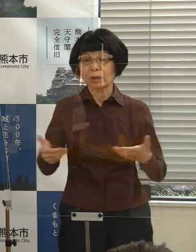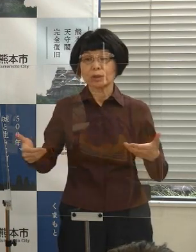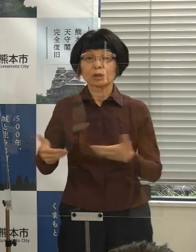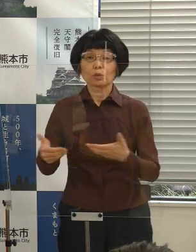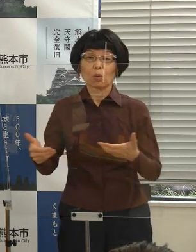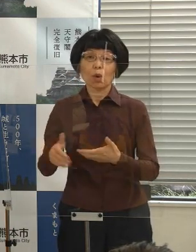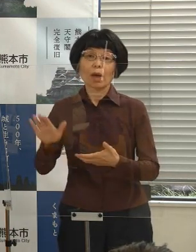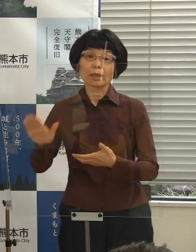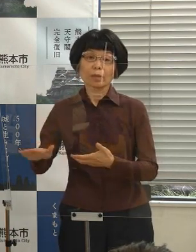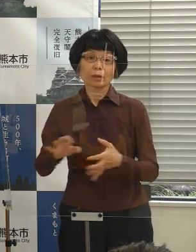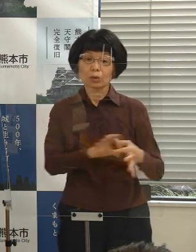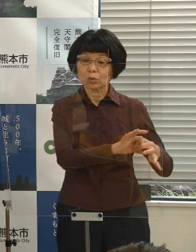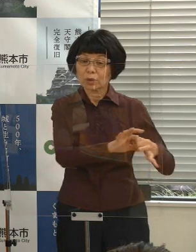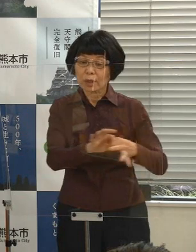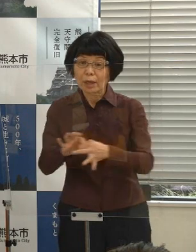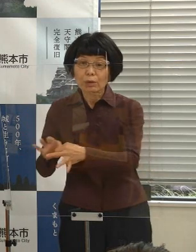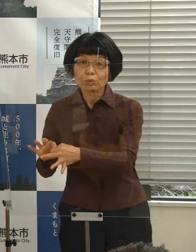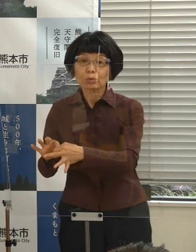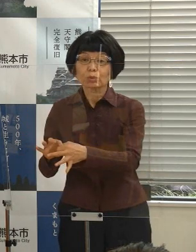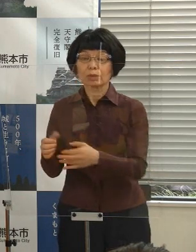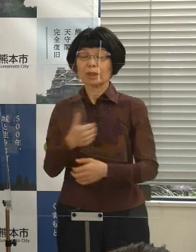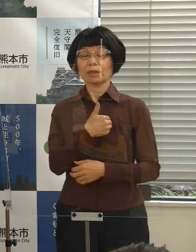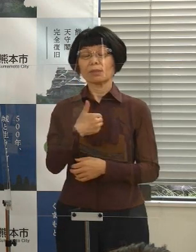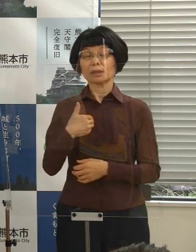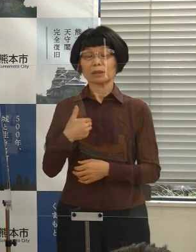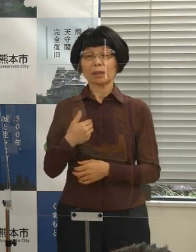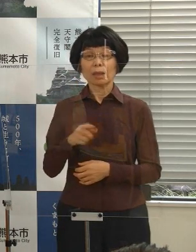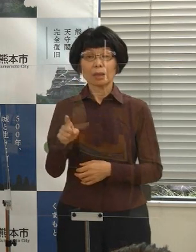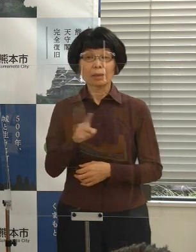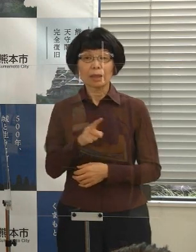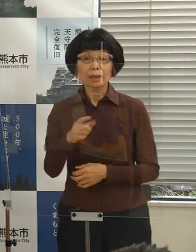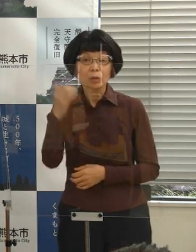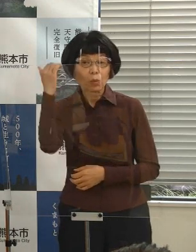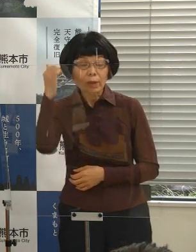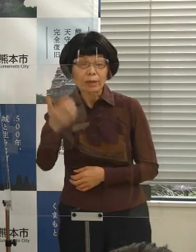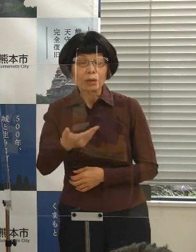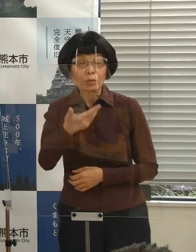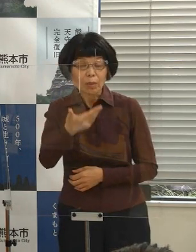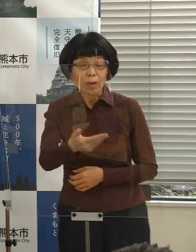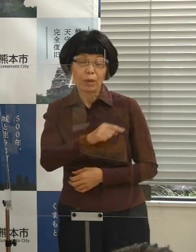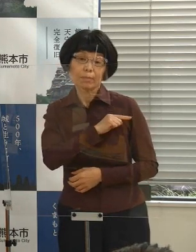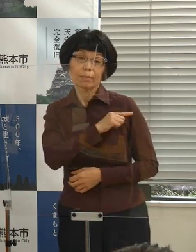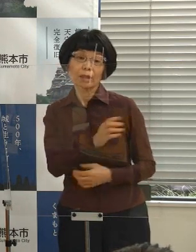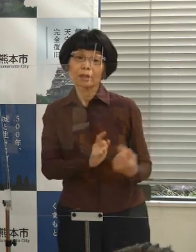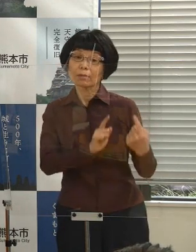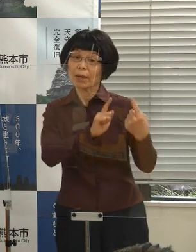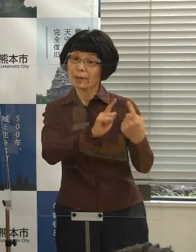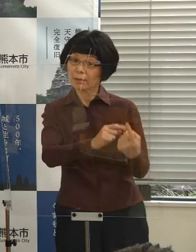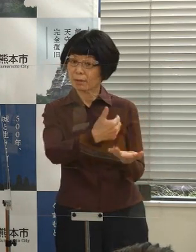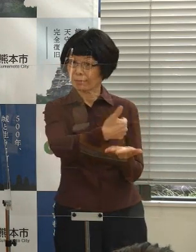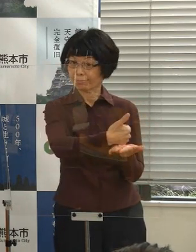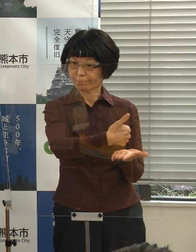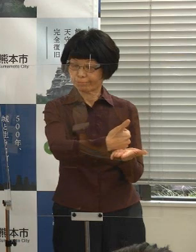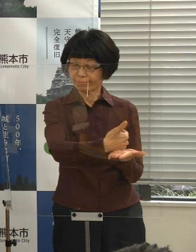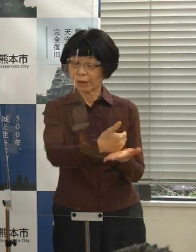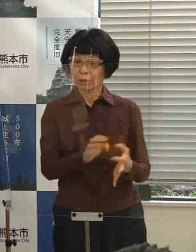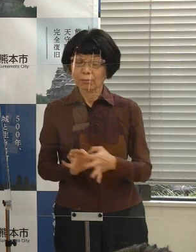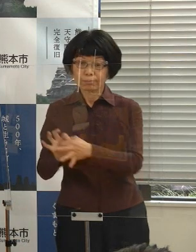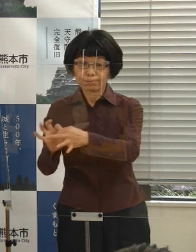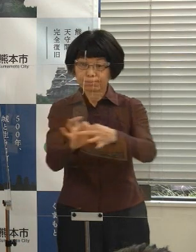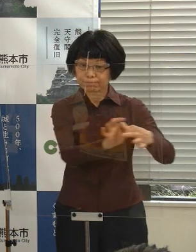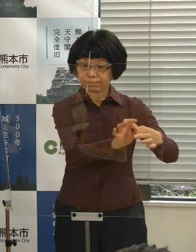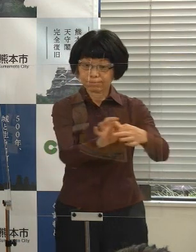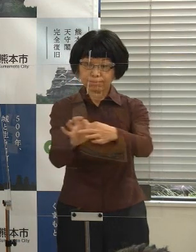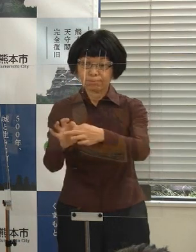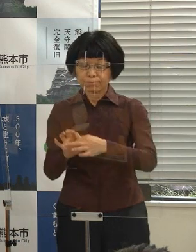ひですね、何にお困りなのかということも含めてですけれども、お聞かせいただくということで、病院と連携が取れるのではないかなというふうに考え